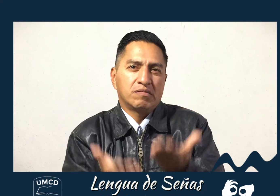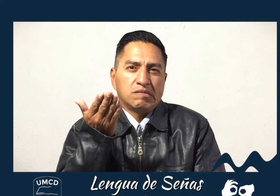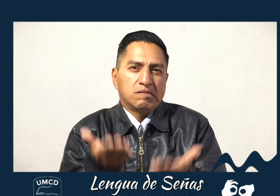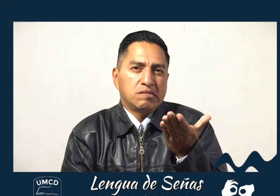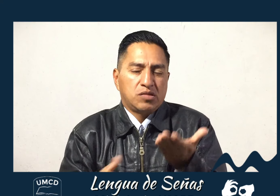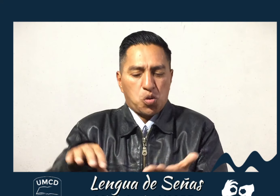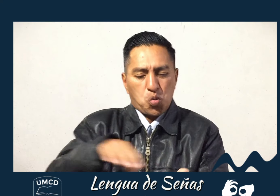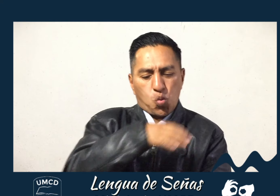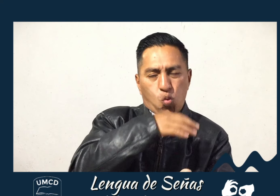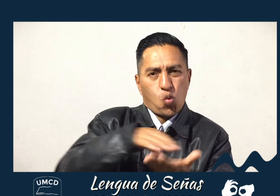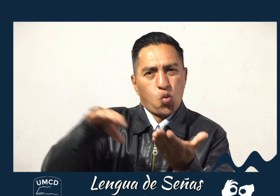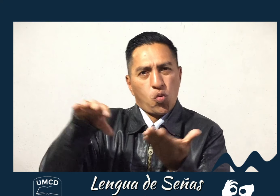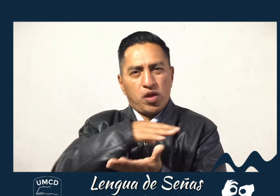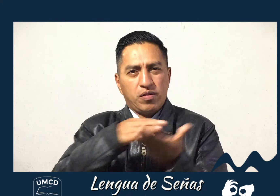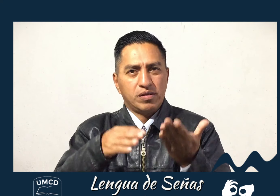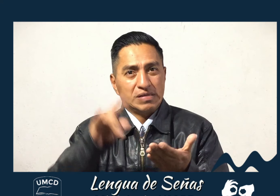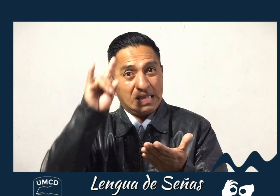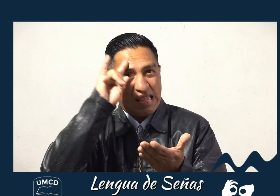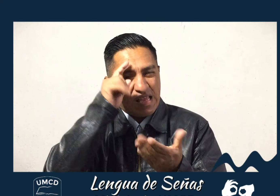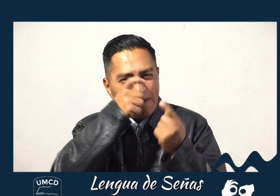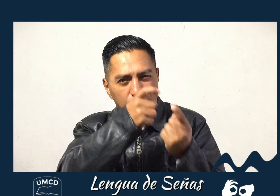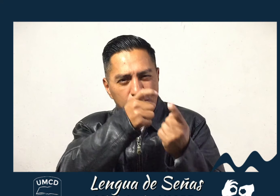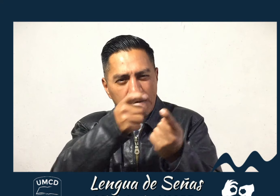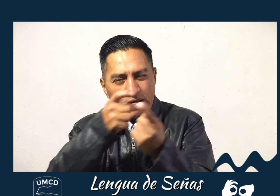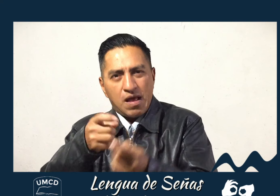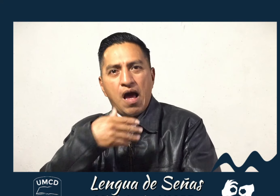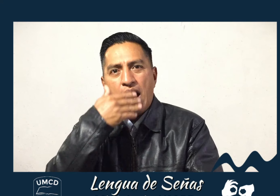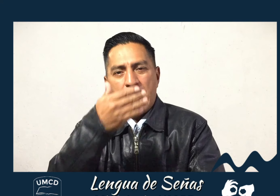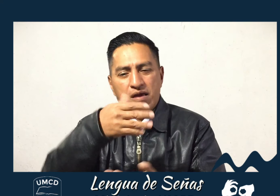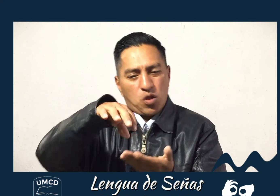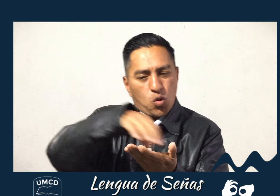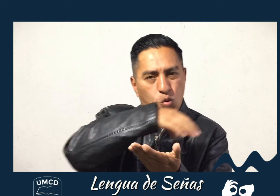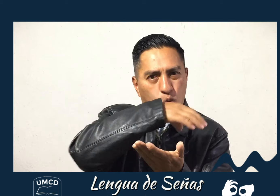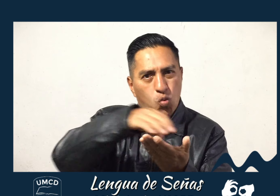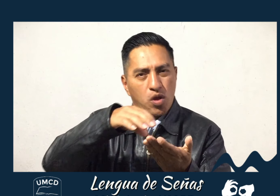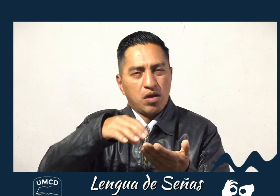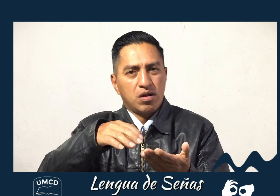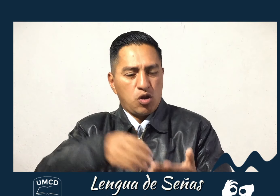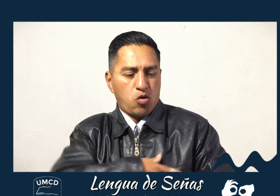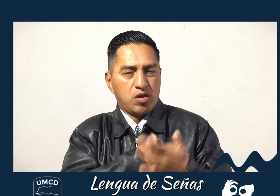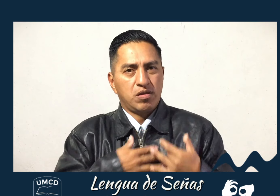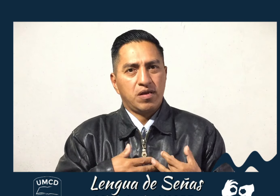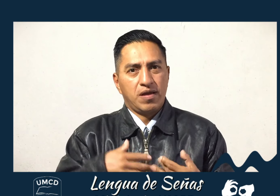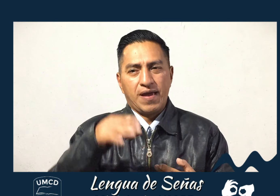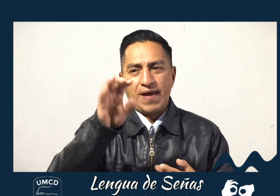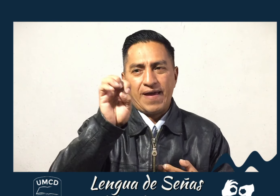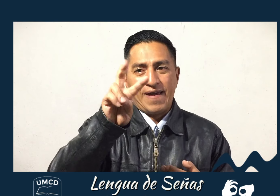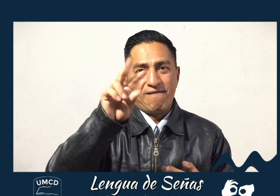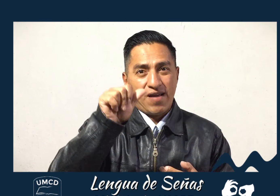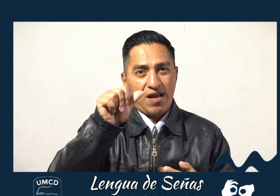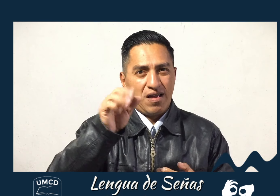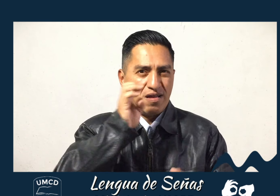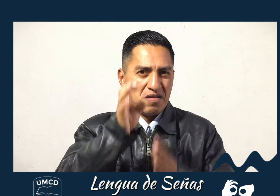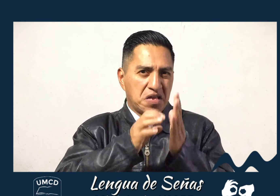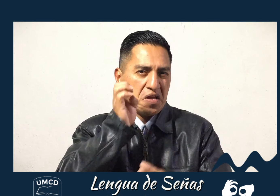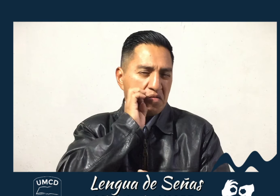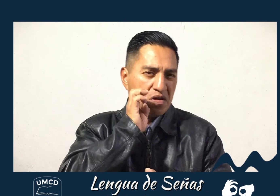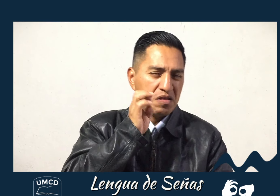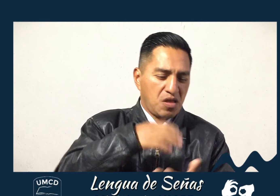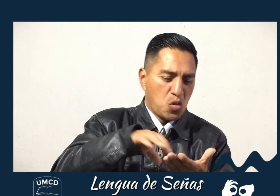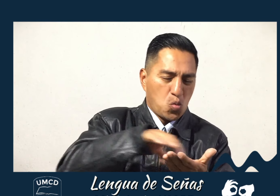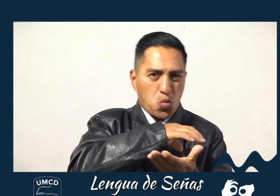palabra. De ahí que Satanás haya hecho caer a Eva sembrando duda en su corazón con respecto a Dios y a la palabra